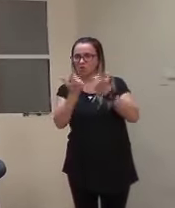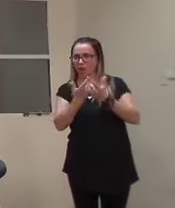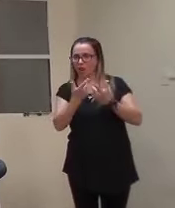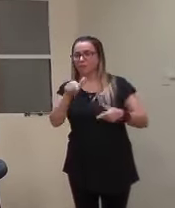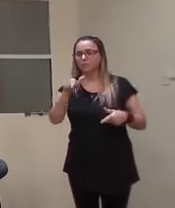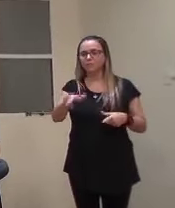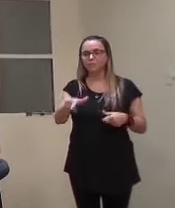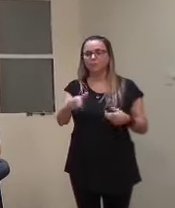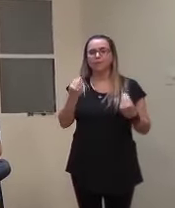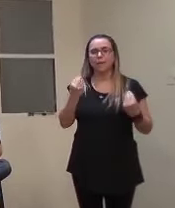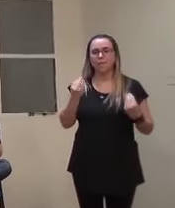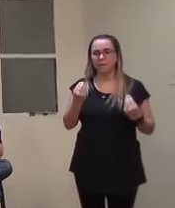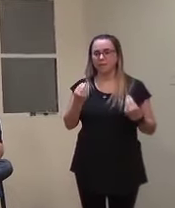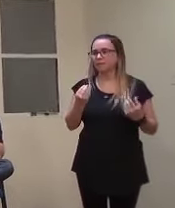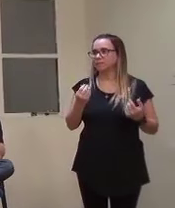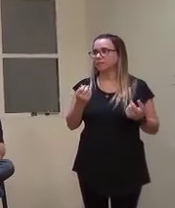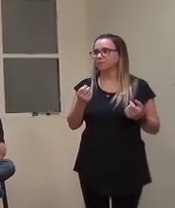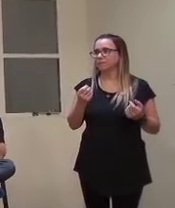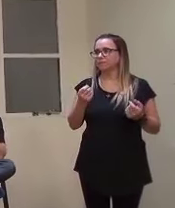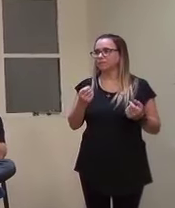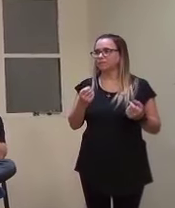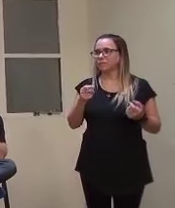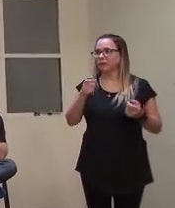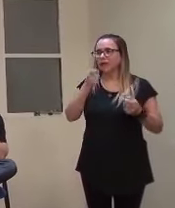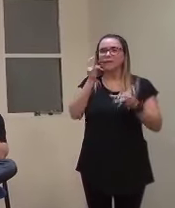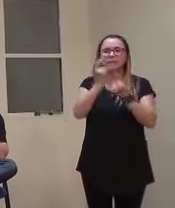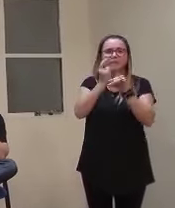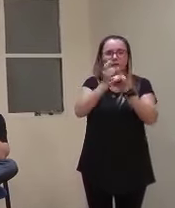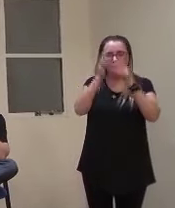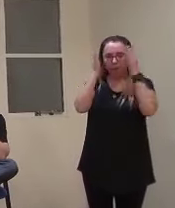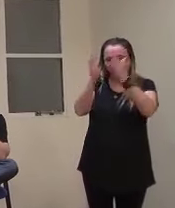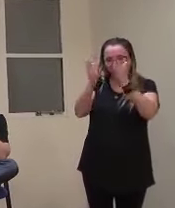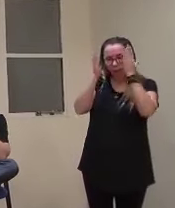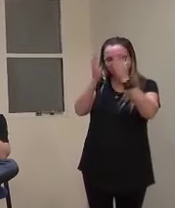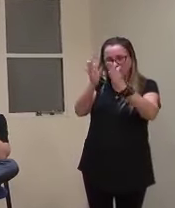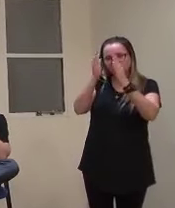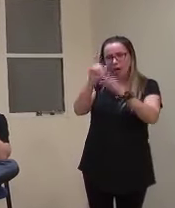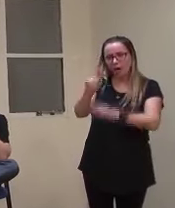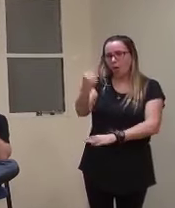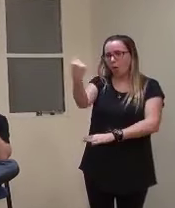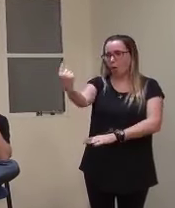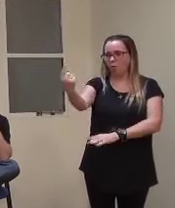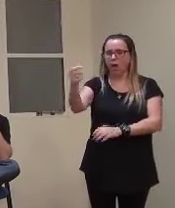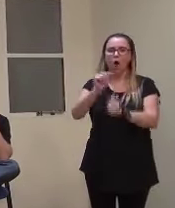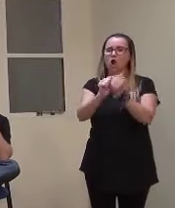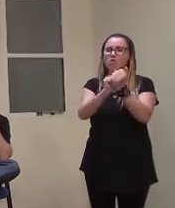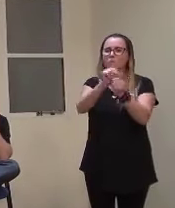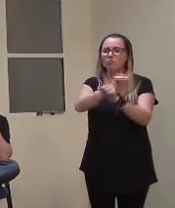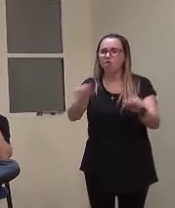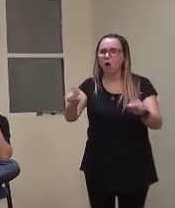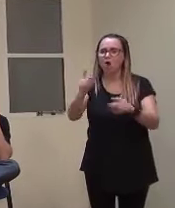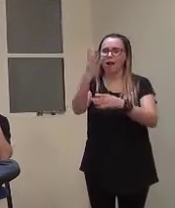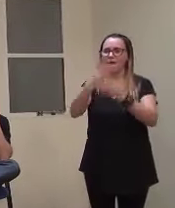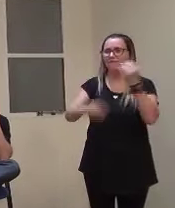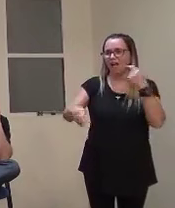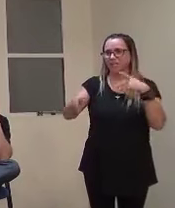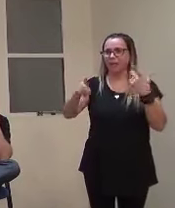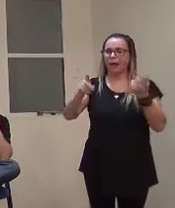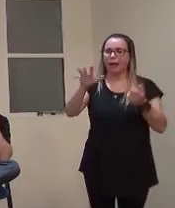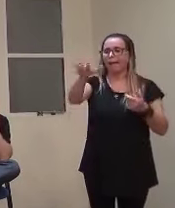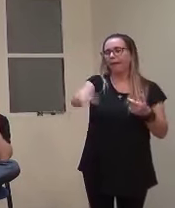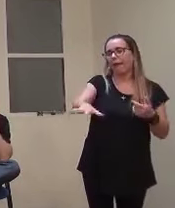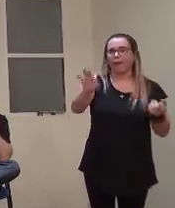es siempre poner en foco lo que no anda aquí siempre ser posible ver